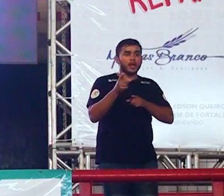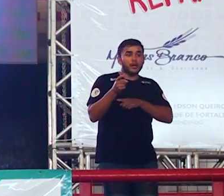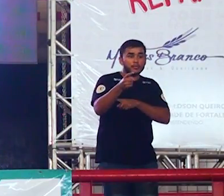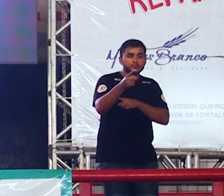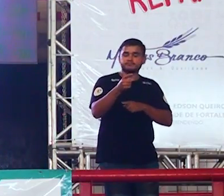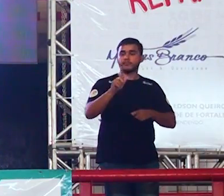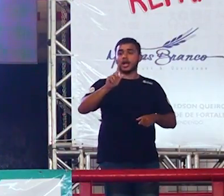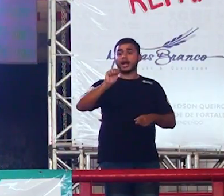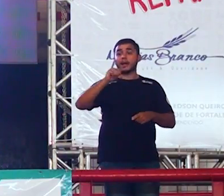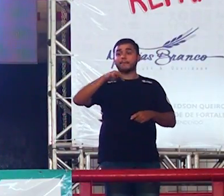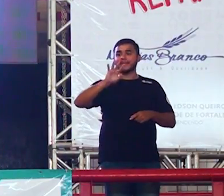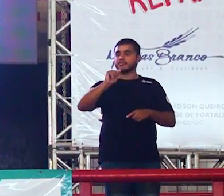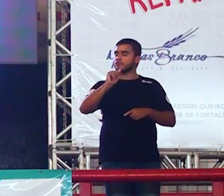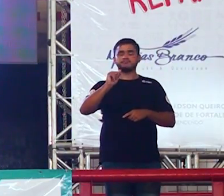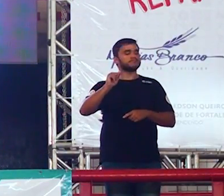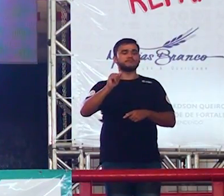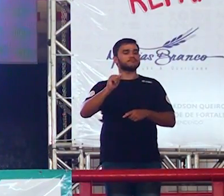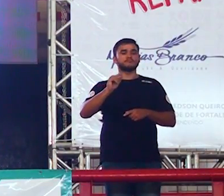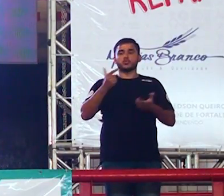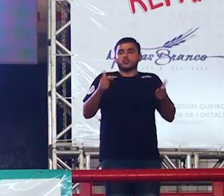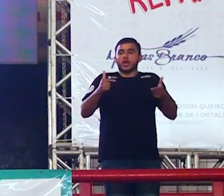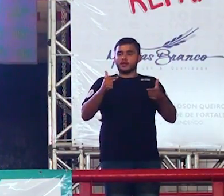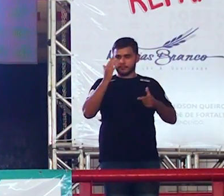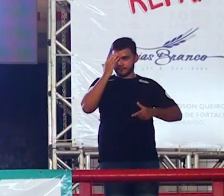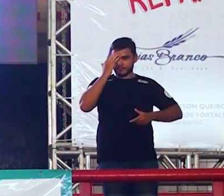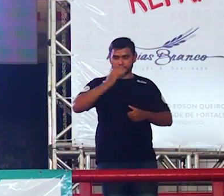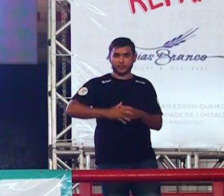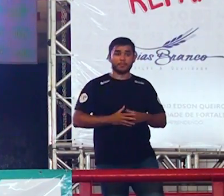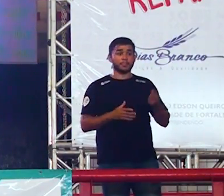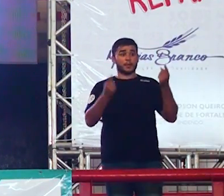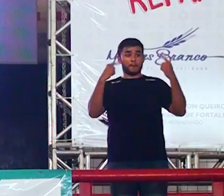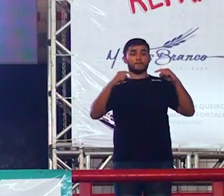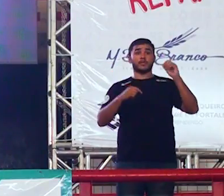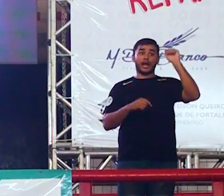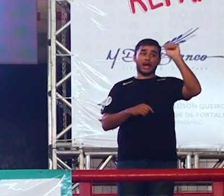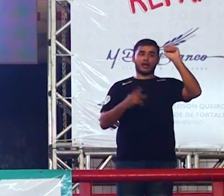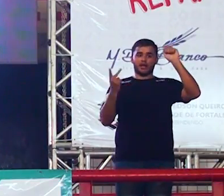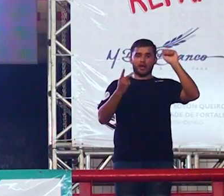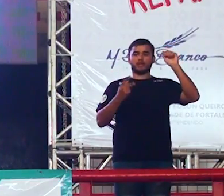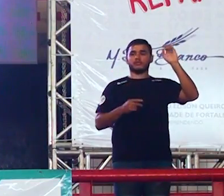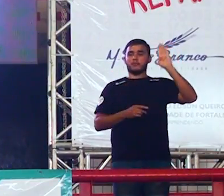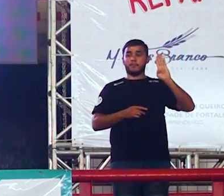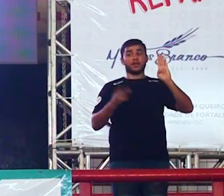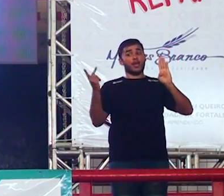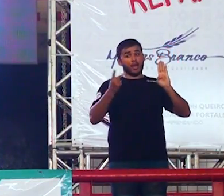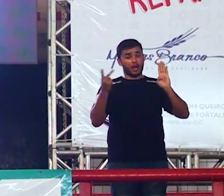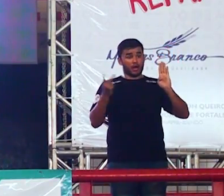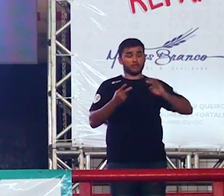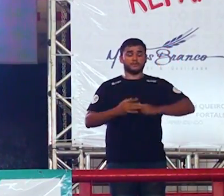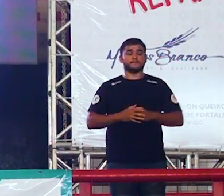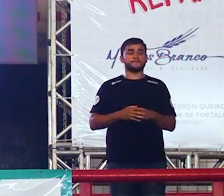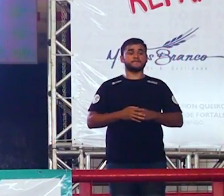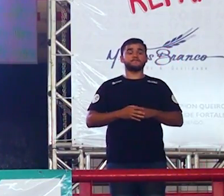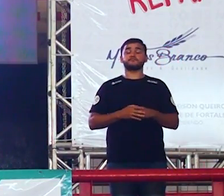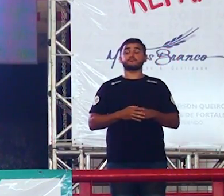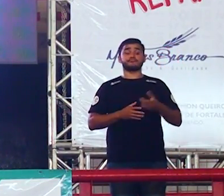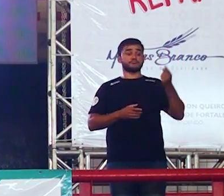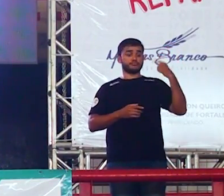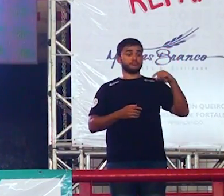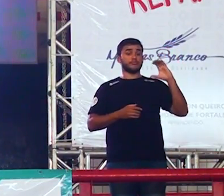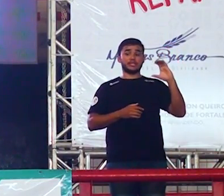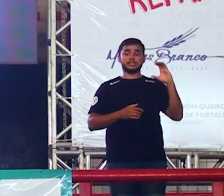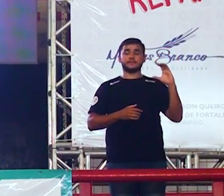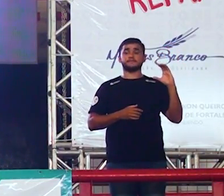B. Atua removendo os túbulos seminíferos? Não. É cisão nos ductos deferentes.